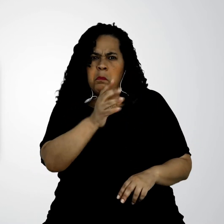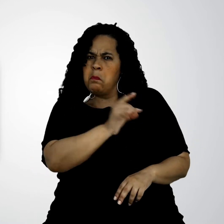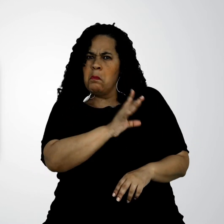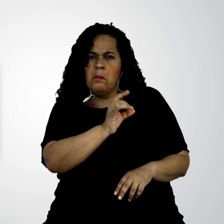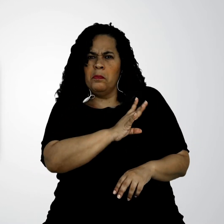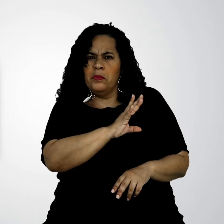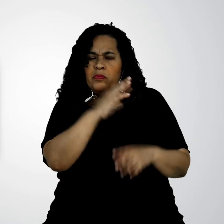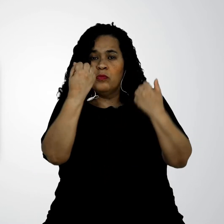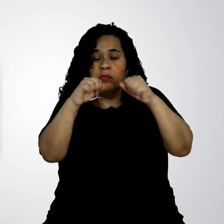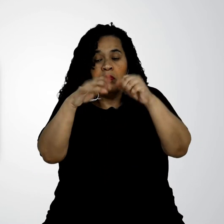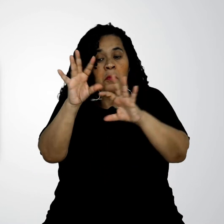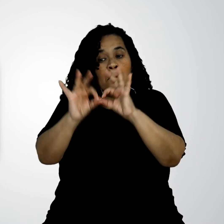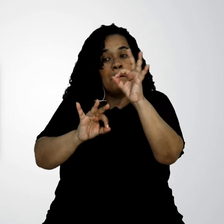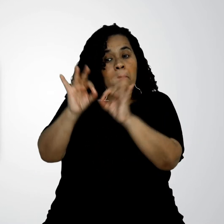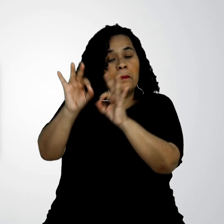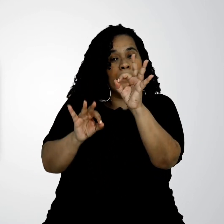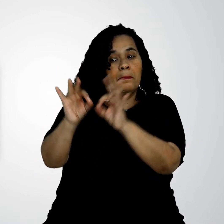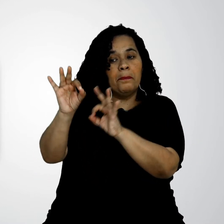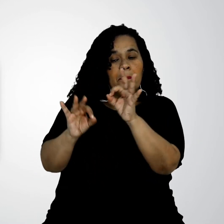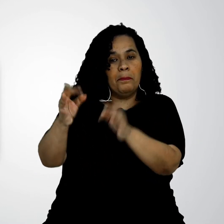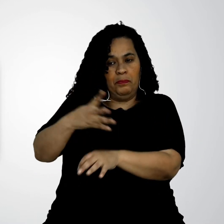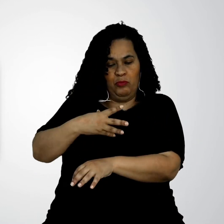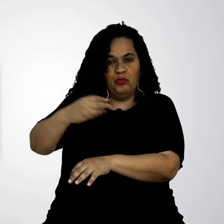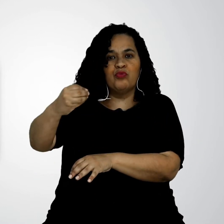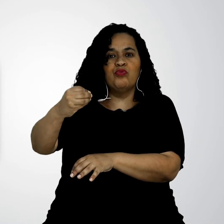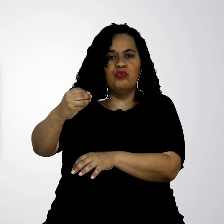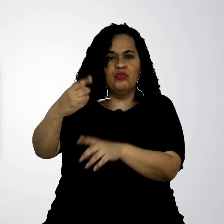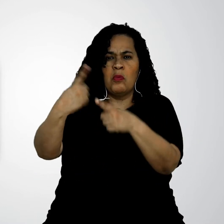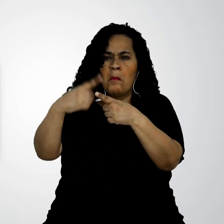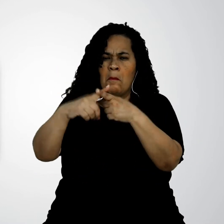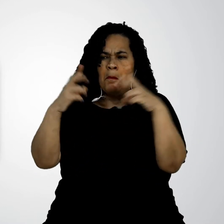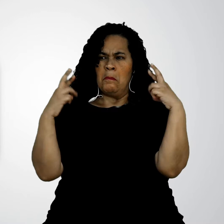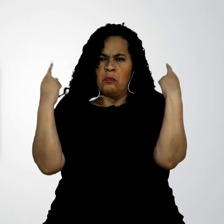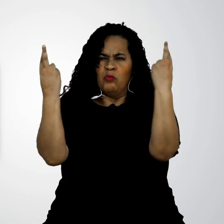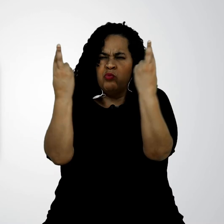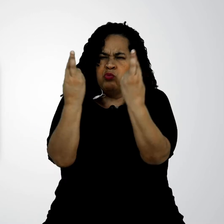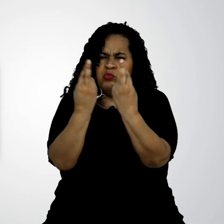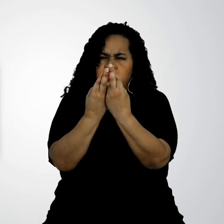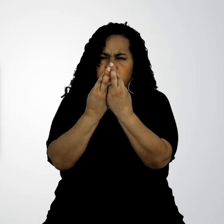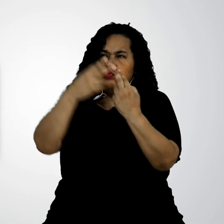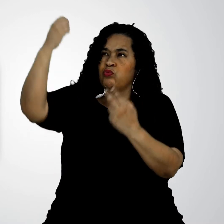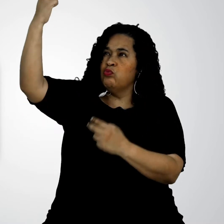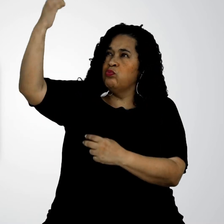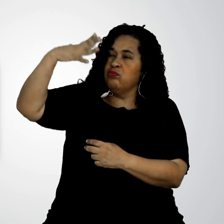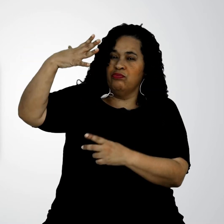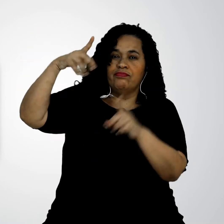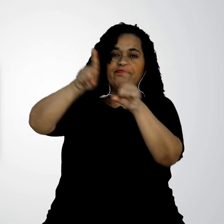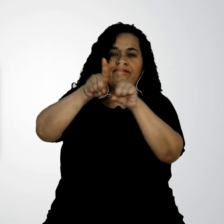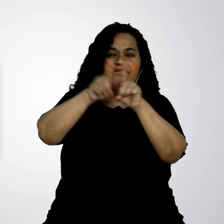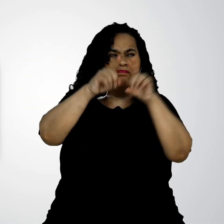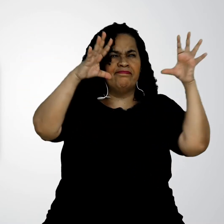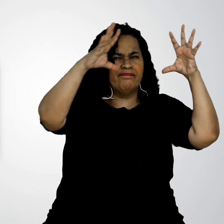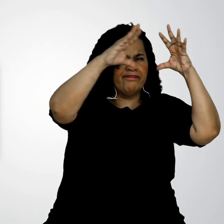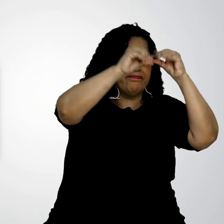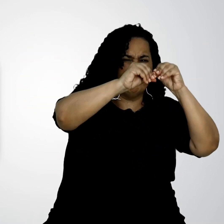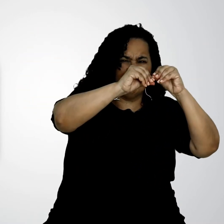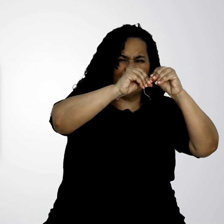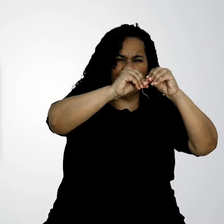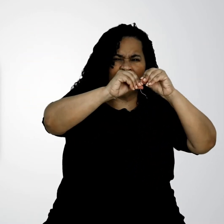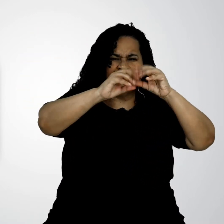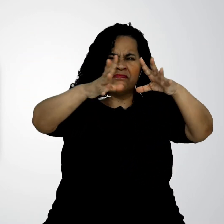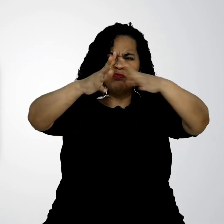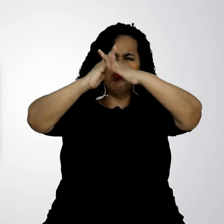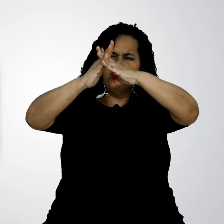para a missão. É um conflito, né, do reino da luz com o reino das trevas. Mas a gente tem que acreditar nisso, que a formação de pessoas, que o